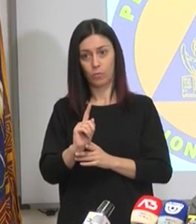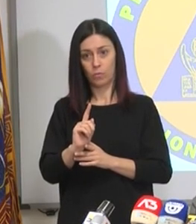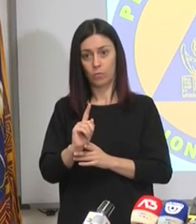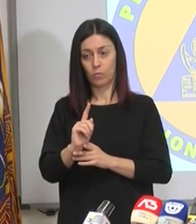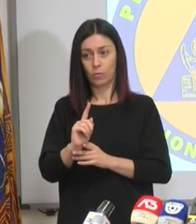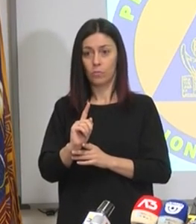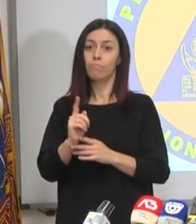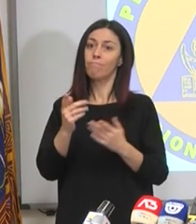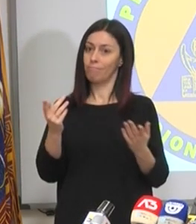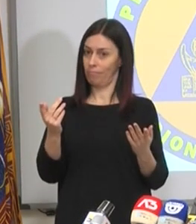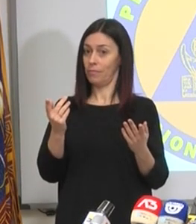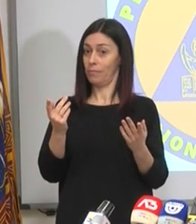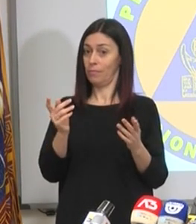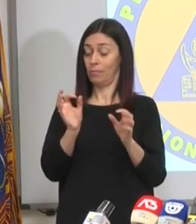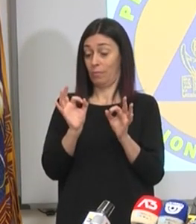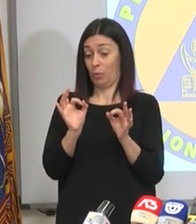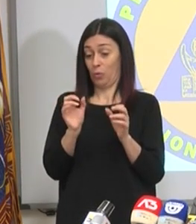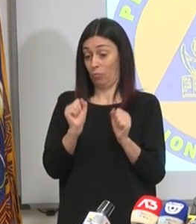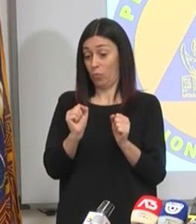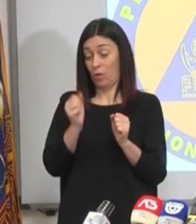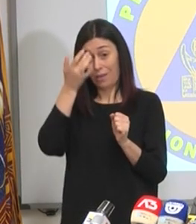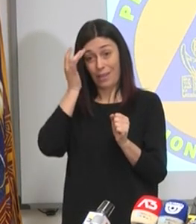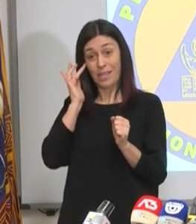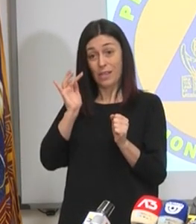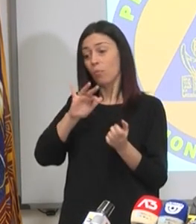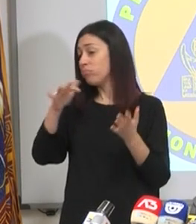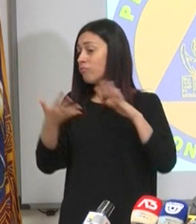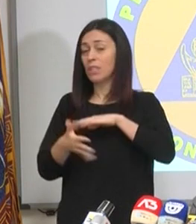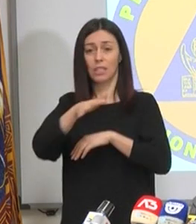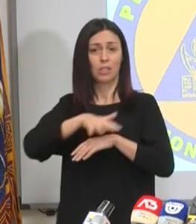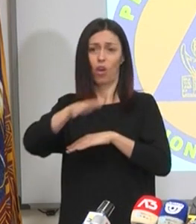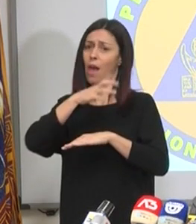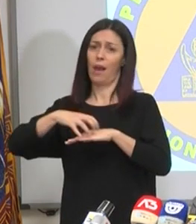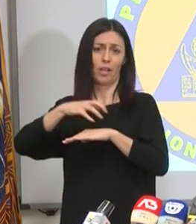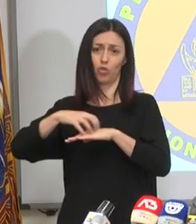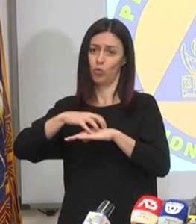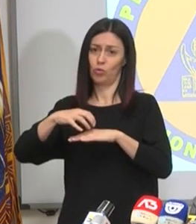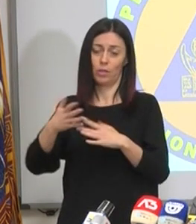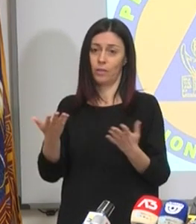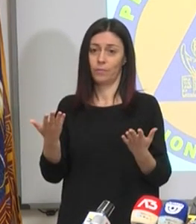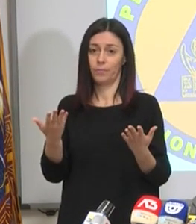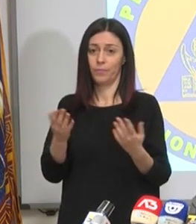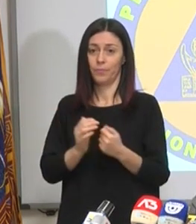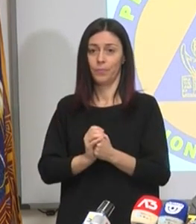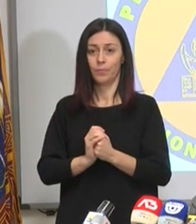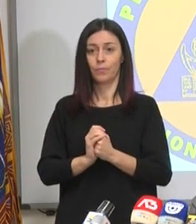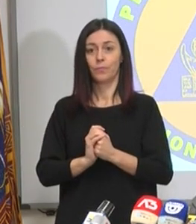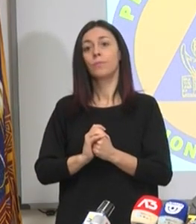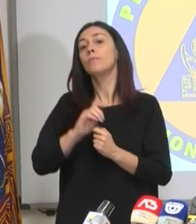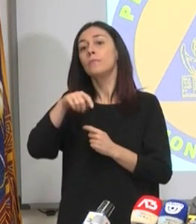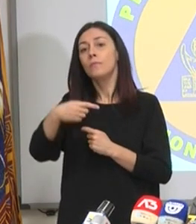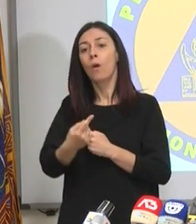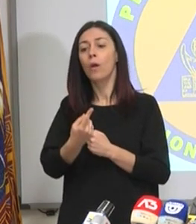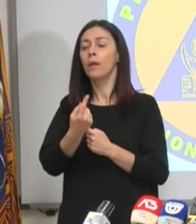e beccarsi zona arancione un attimo è proprio dietro all'angolo poi non si venga a dire che